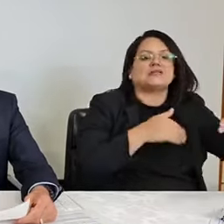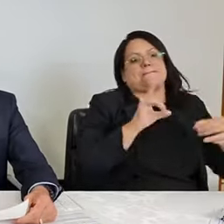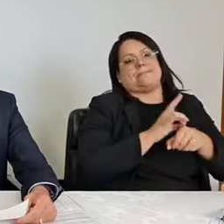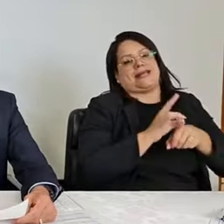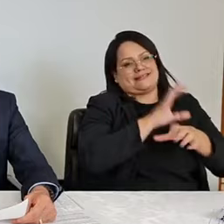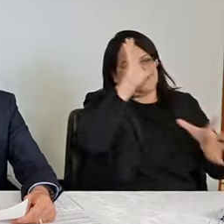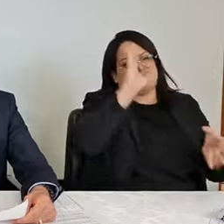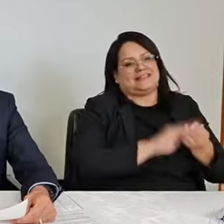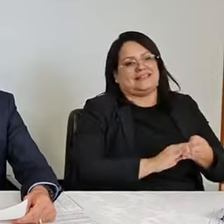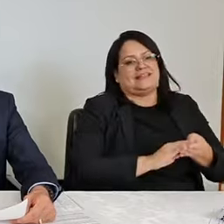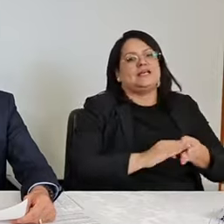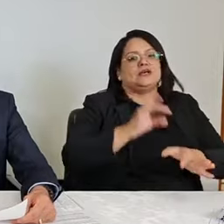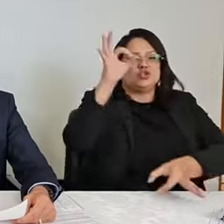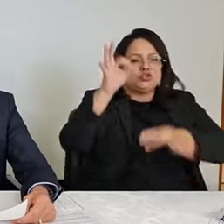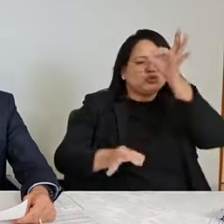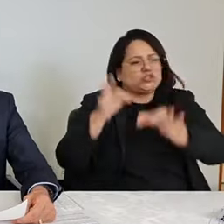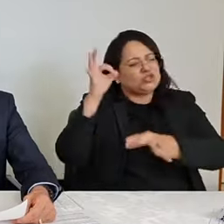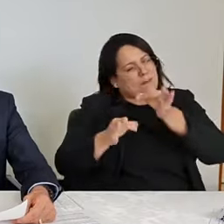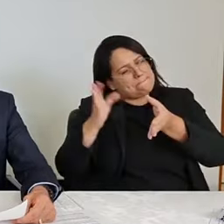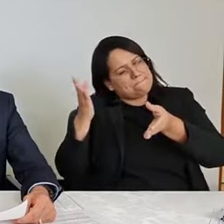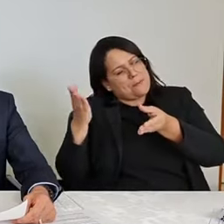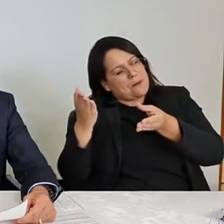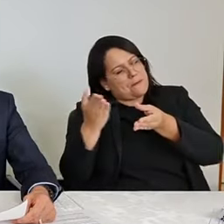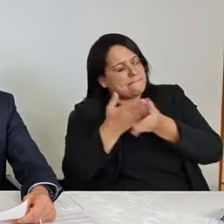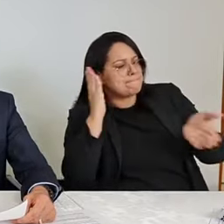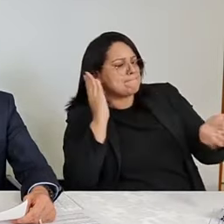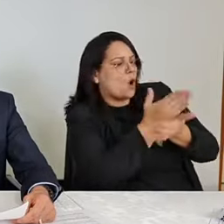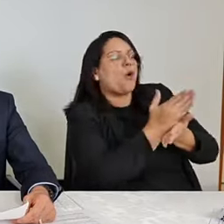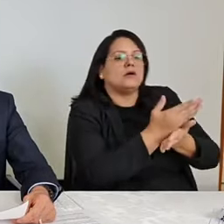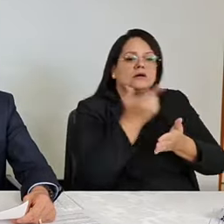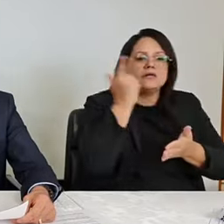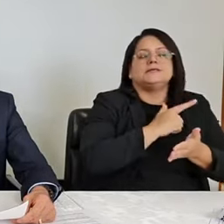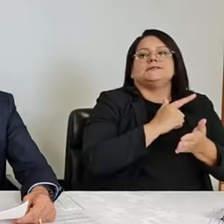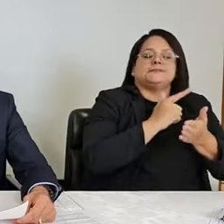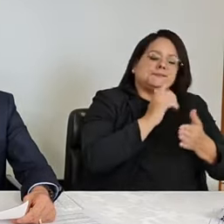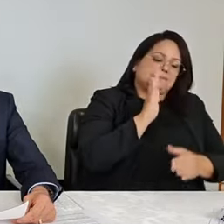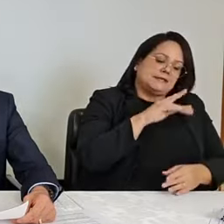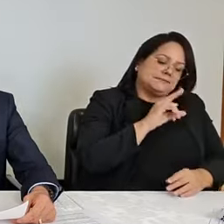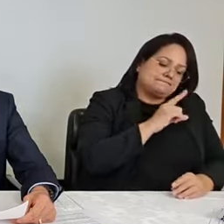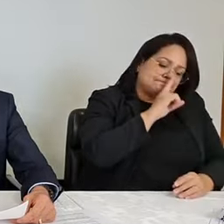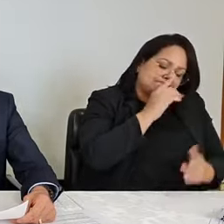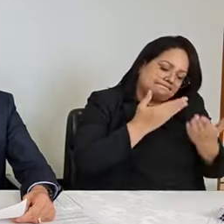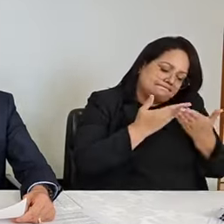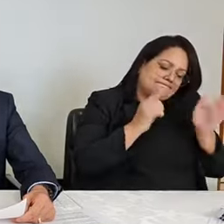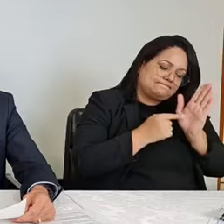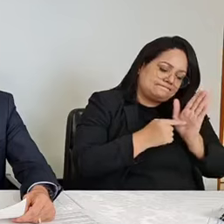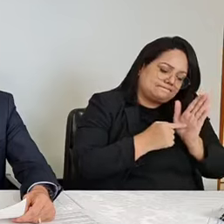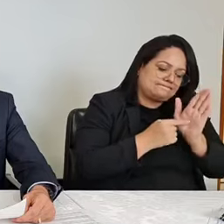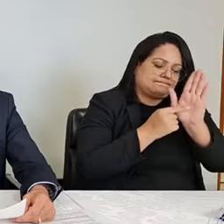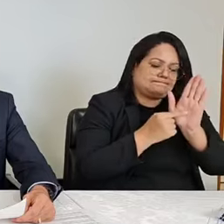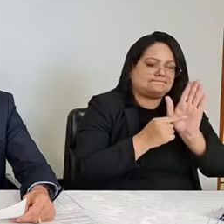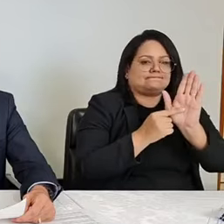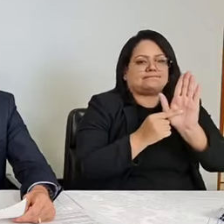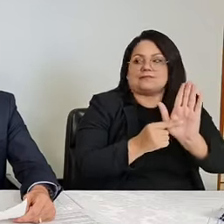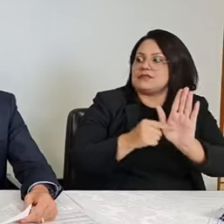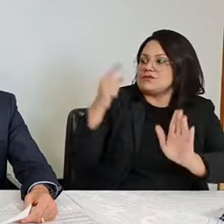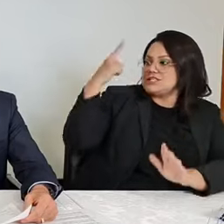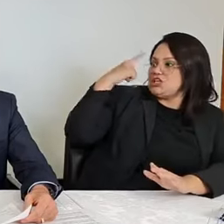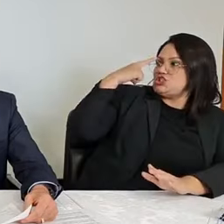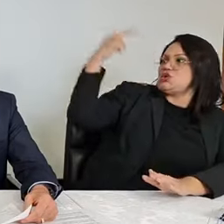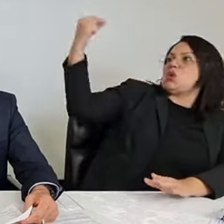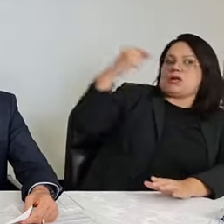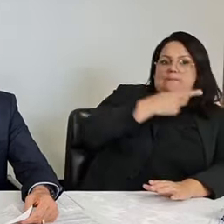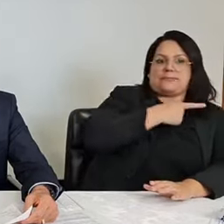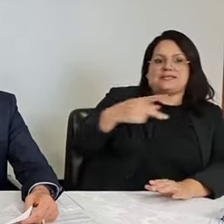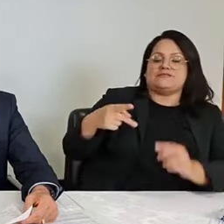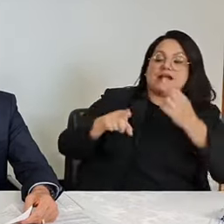o judiciário ganhou a batalha. E, a partir dali, o banco veio num processo de abertura e transparência que o senhor, desde que me botou no presidente, como